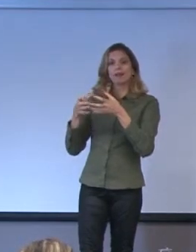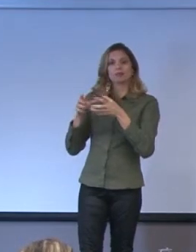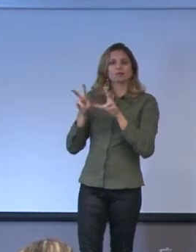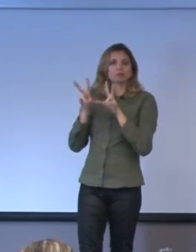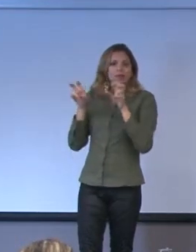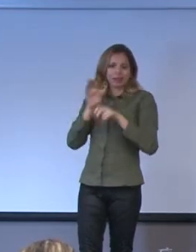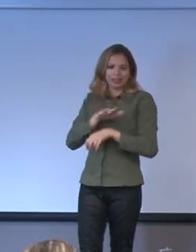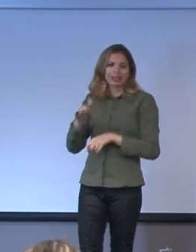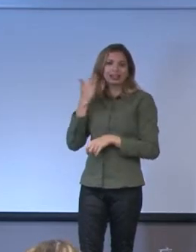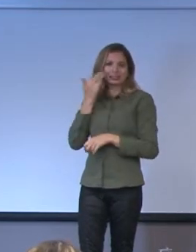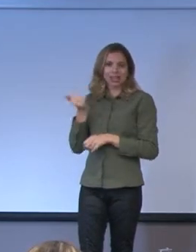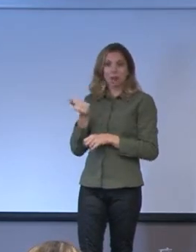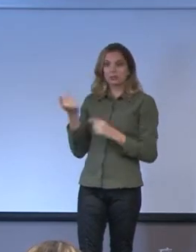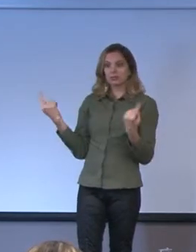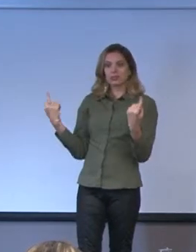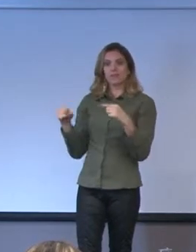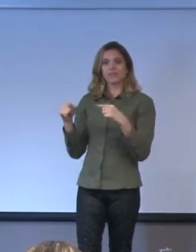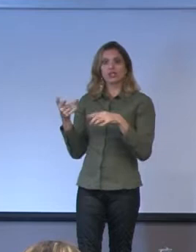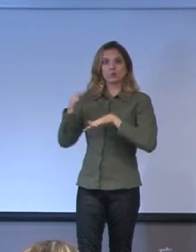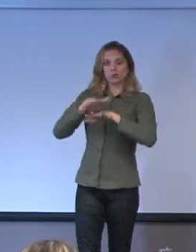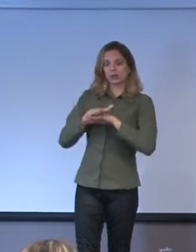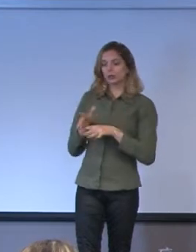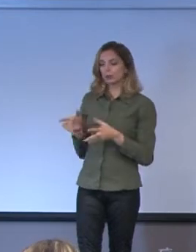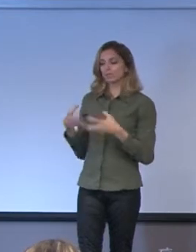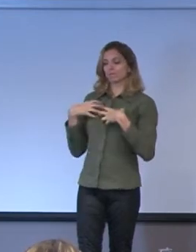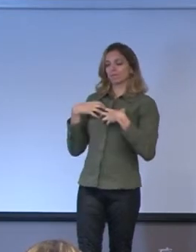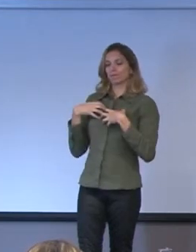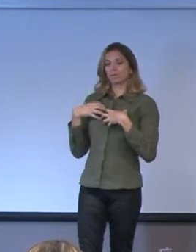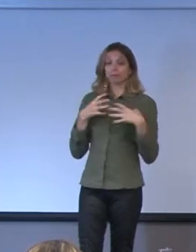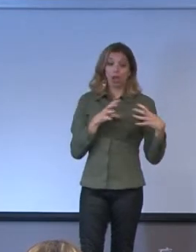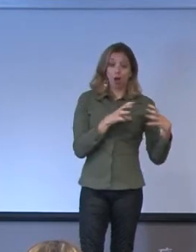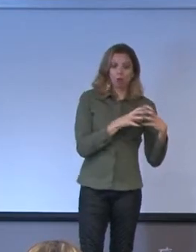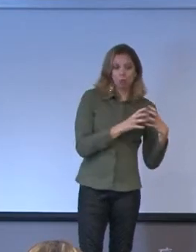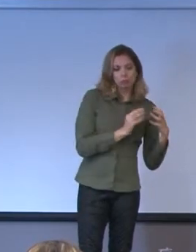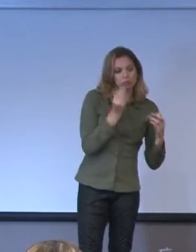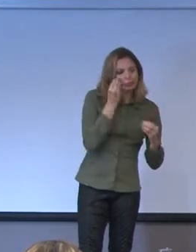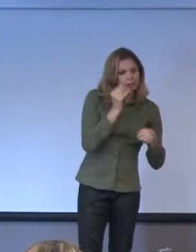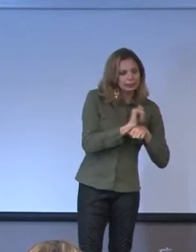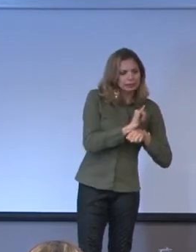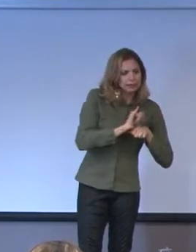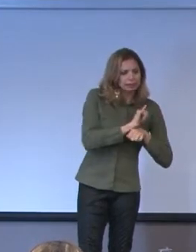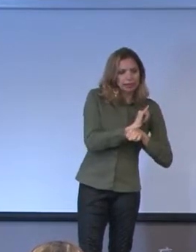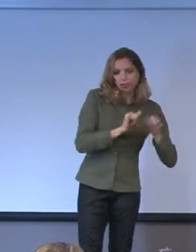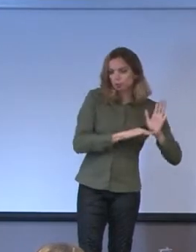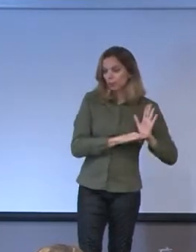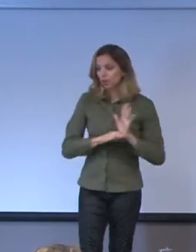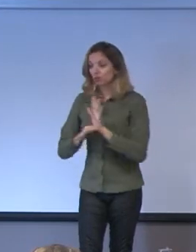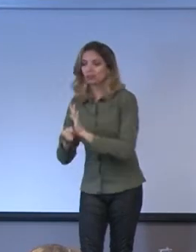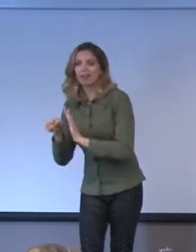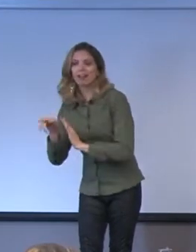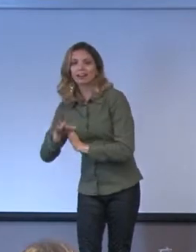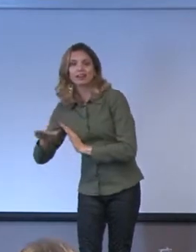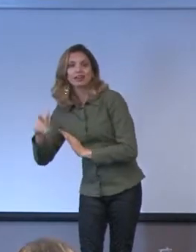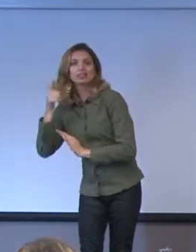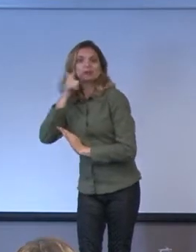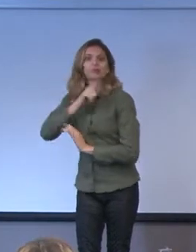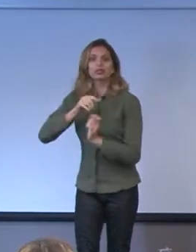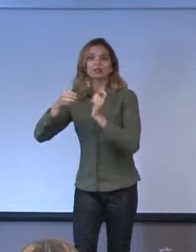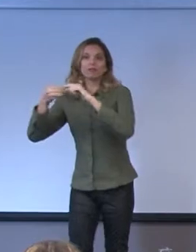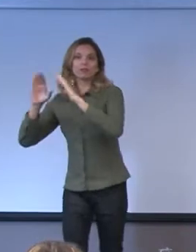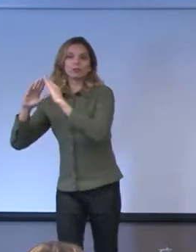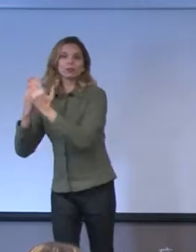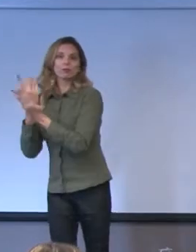desafiadores de inclusão, e a gente coletivamente vai buscando, né, construir estratégias para endereçar esses